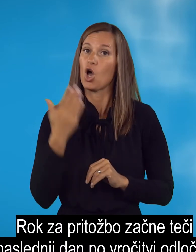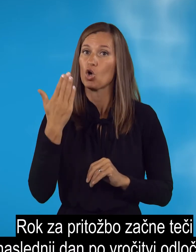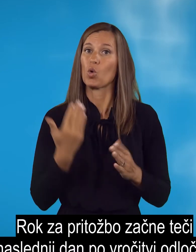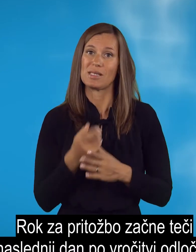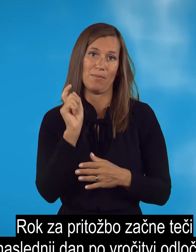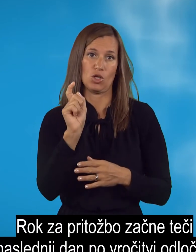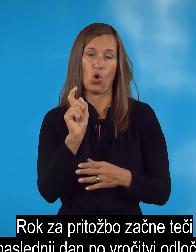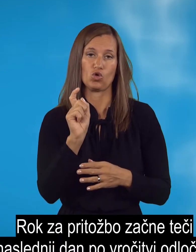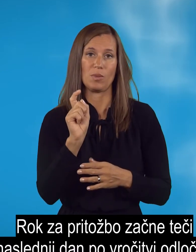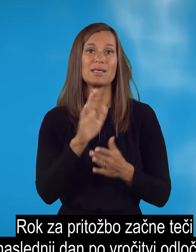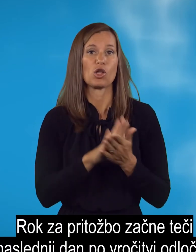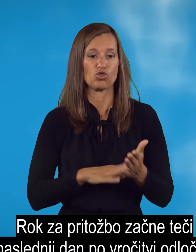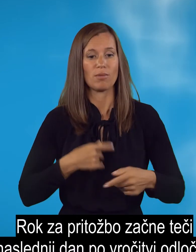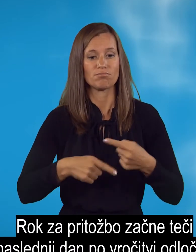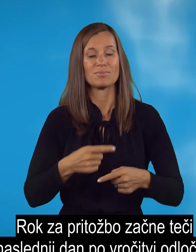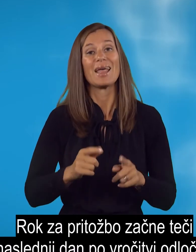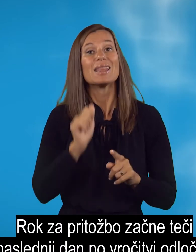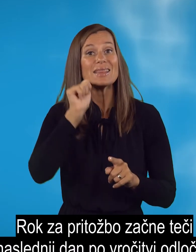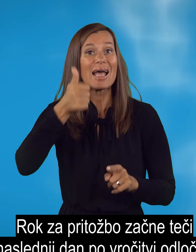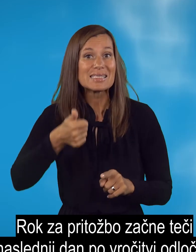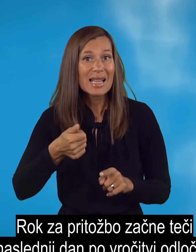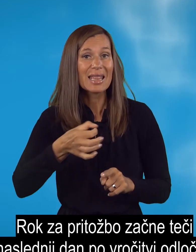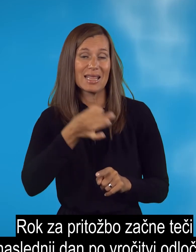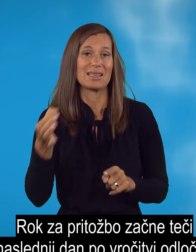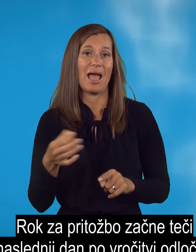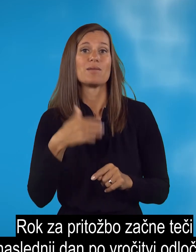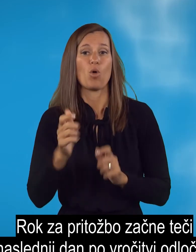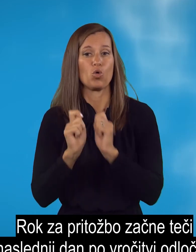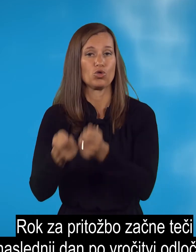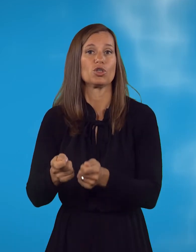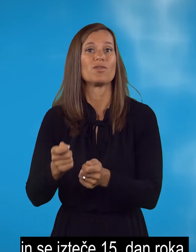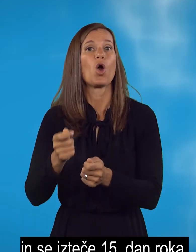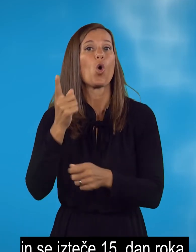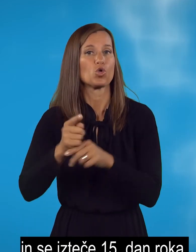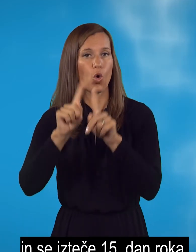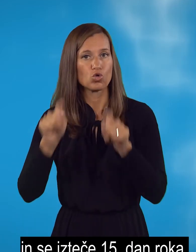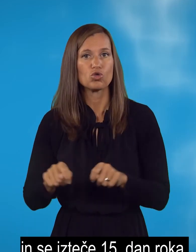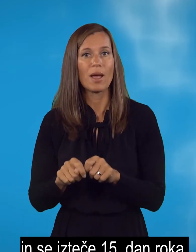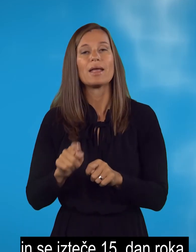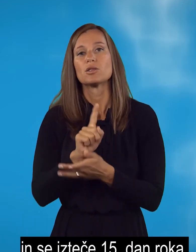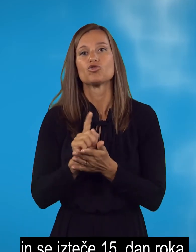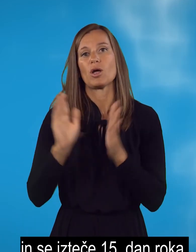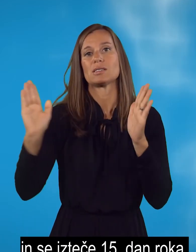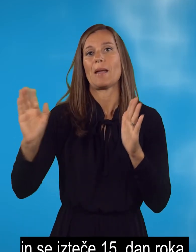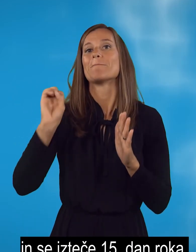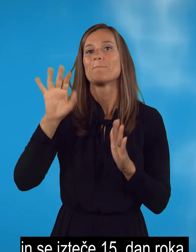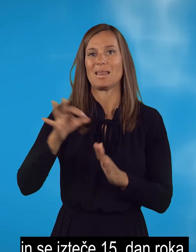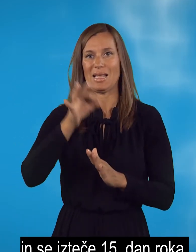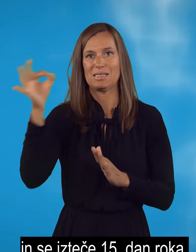Rok za pritožbo začne teči naslednji dan po vročitvi odločbe in se izteče 15. dan roka. Če